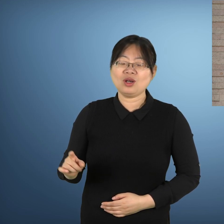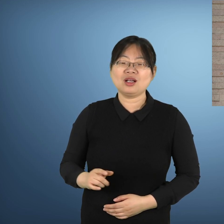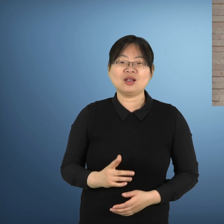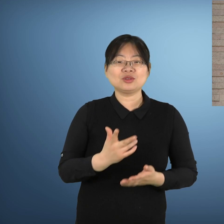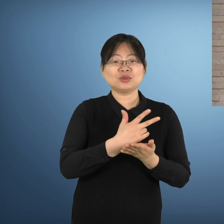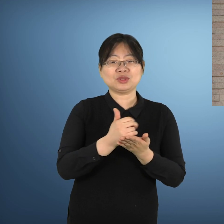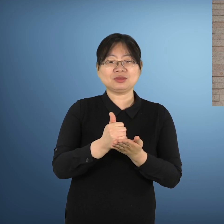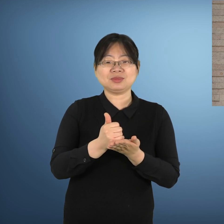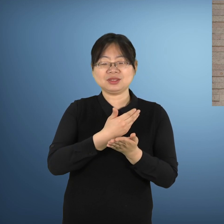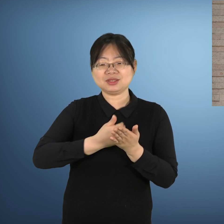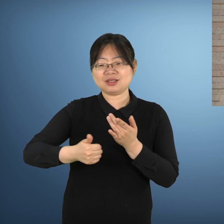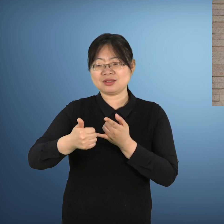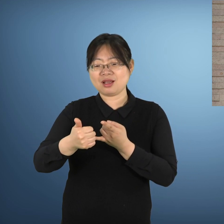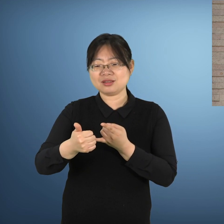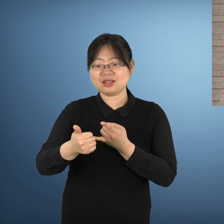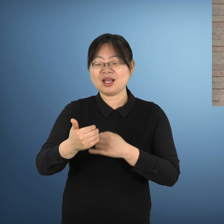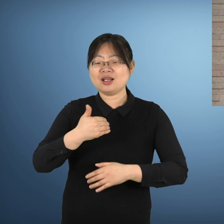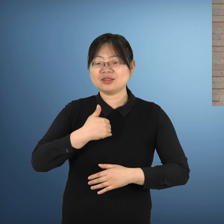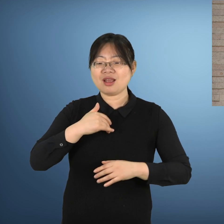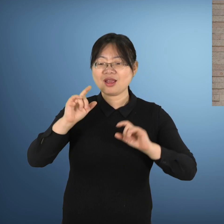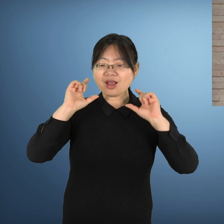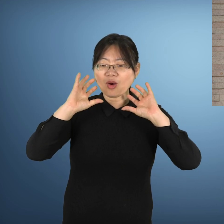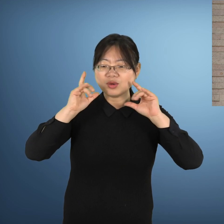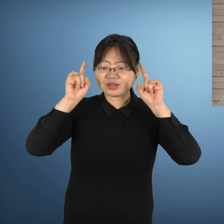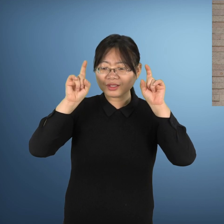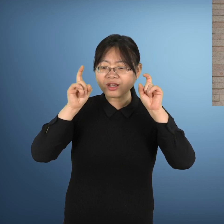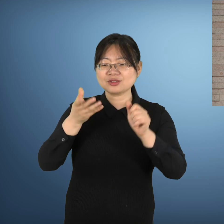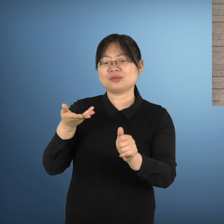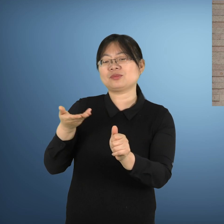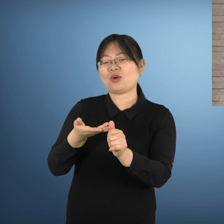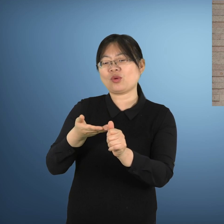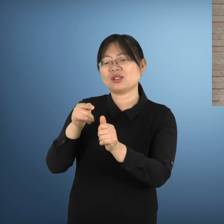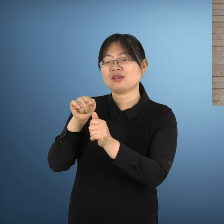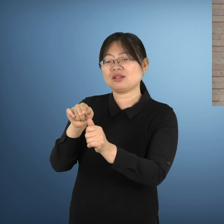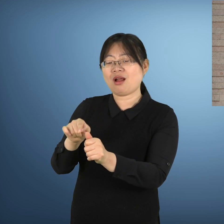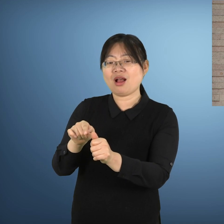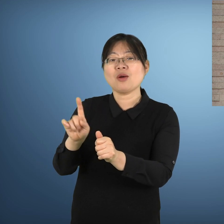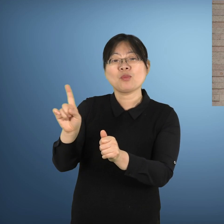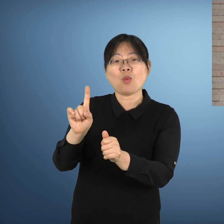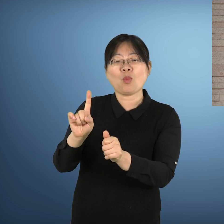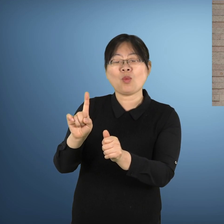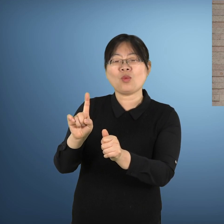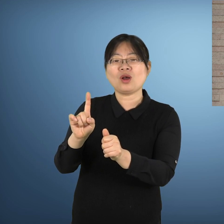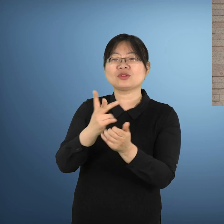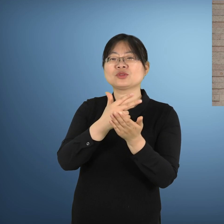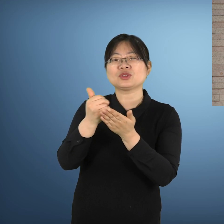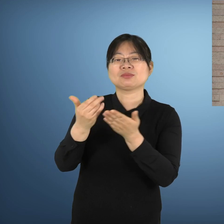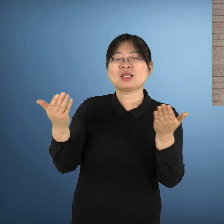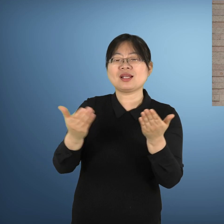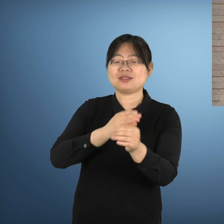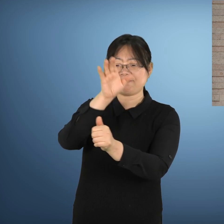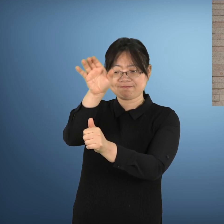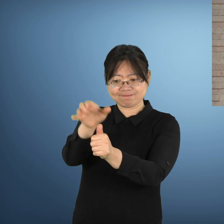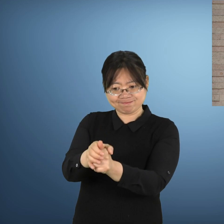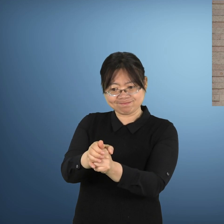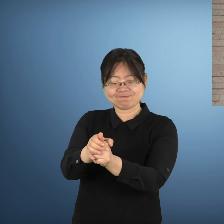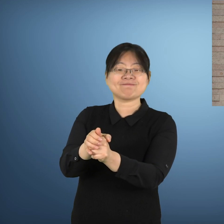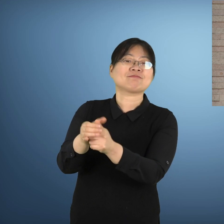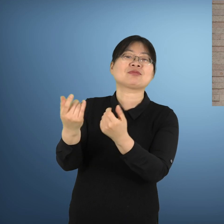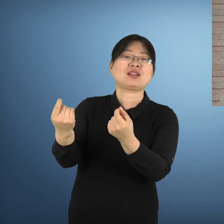제자에게 내 어린 양을 먹이라. 이게 무슨 뜻이에요? 사명을 주시는